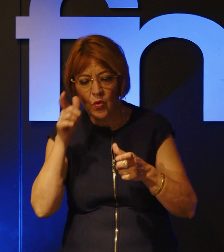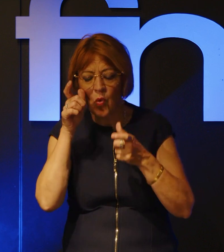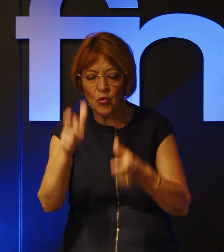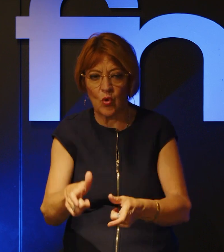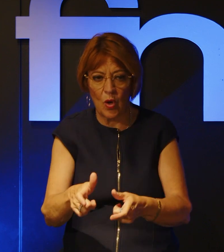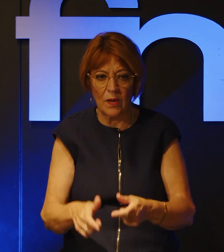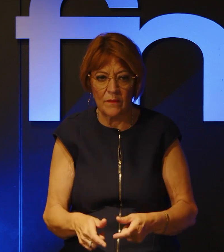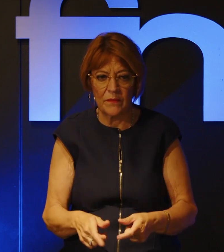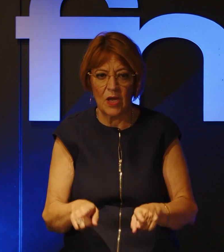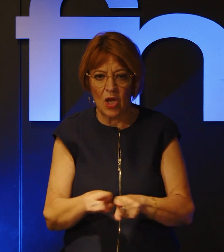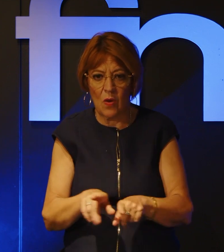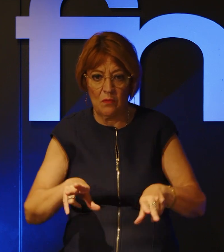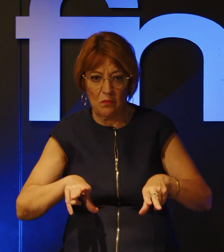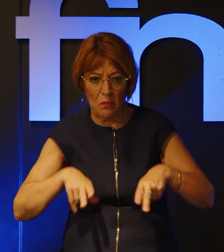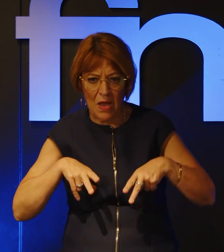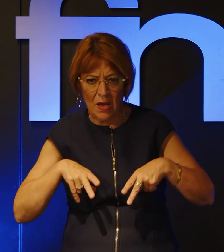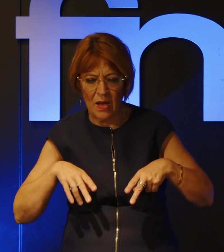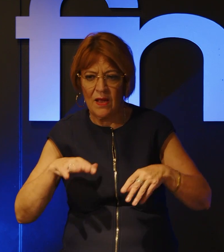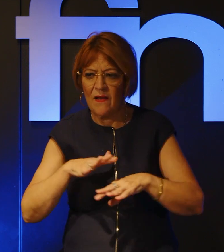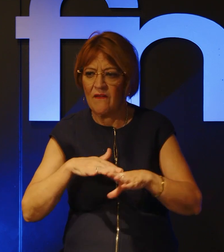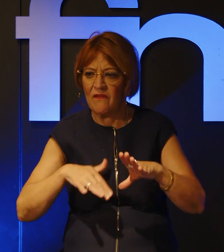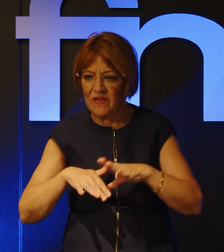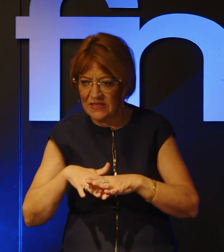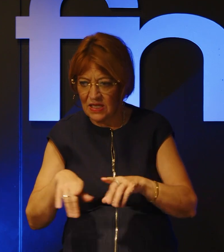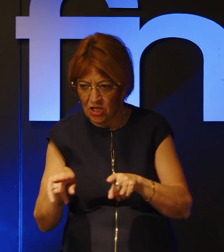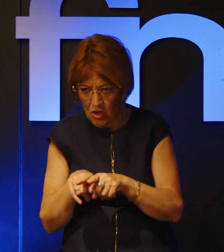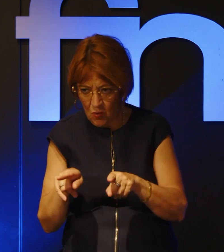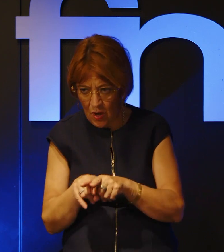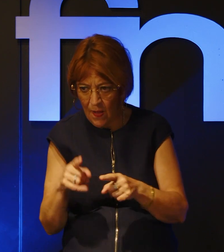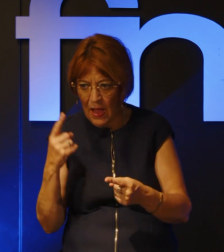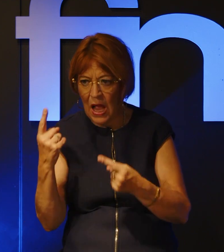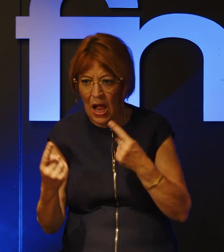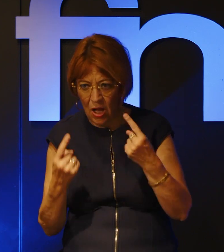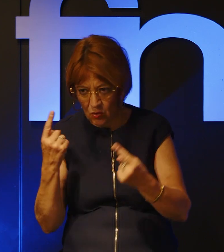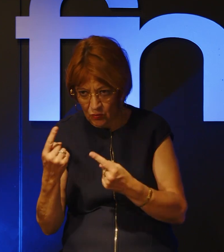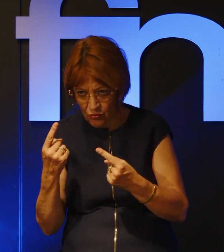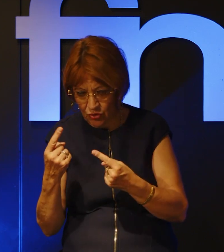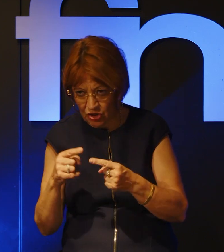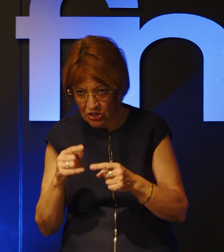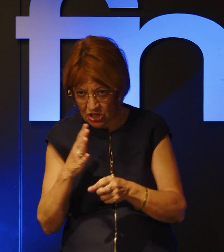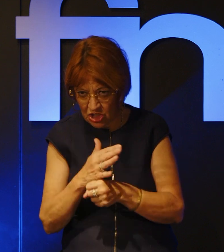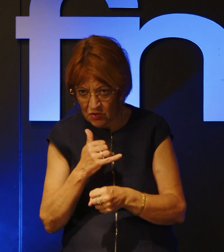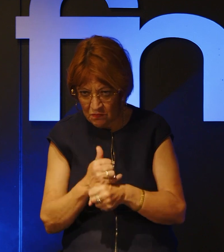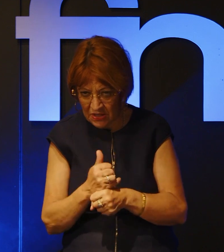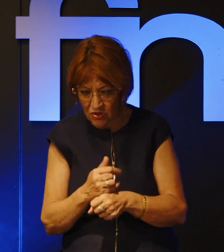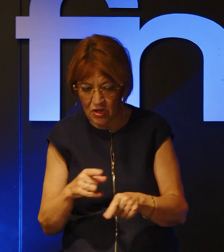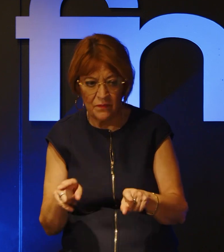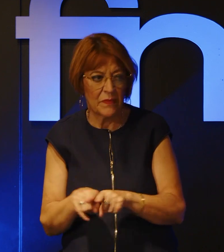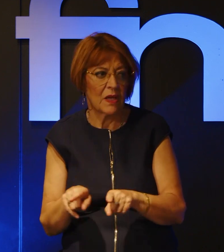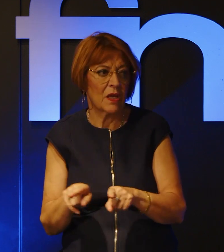categoria burguesa e que vai fazer com que determinados espaços sejam tidos